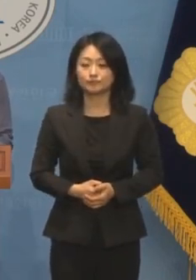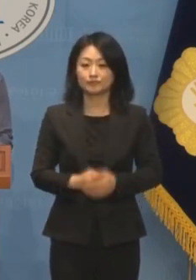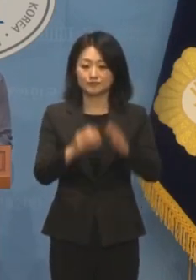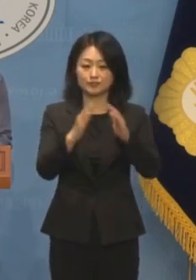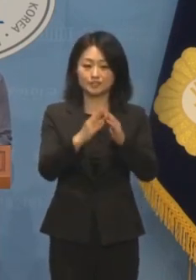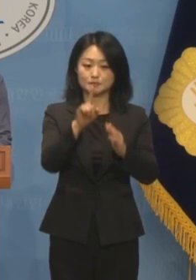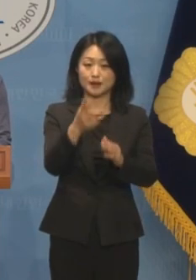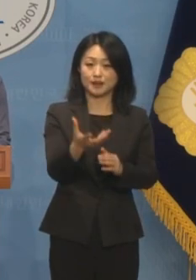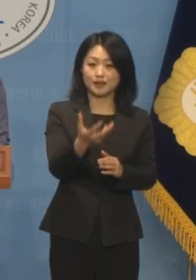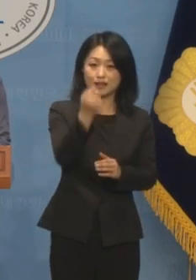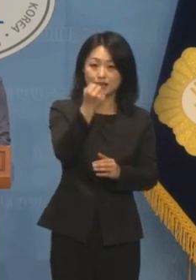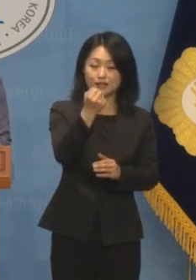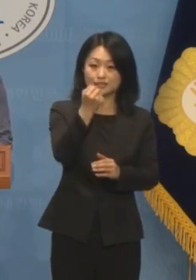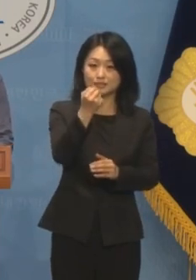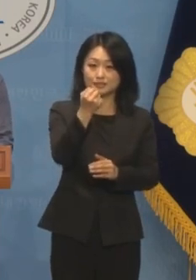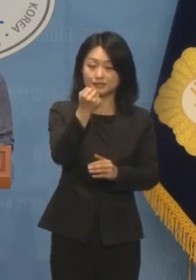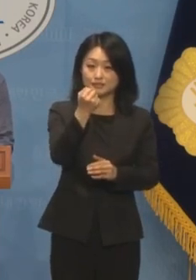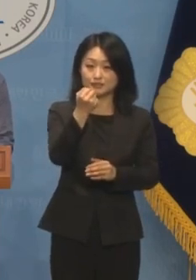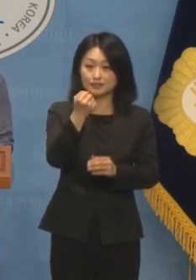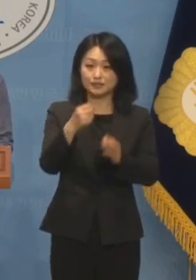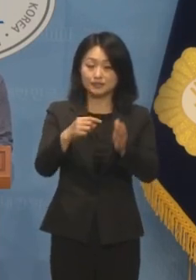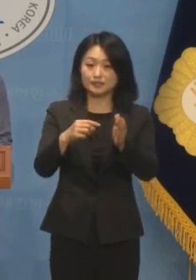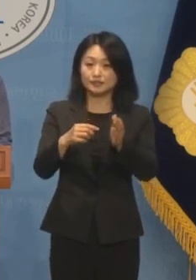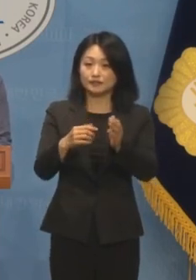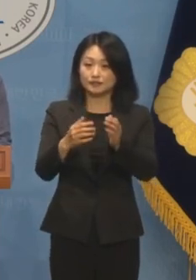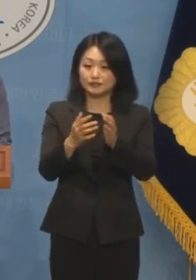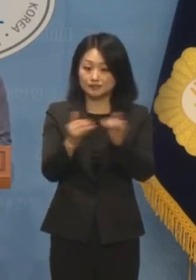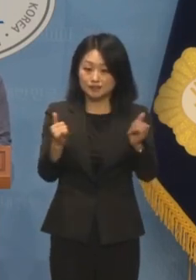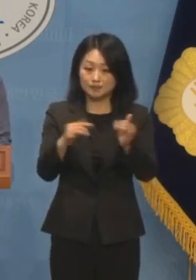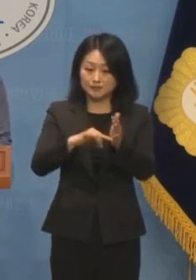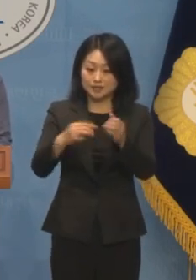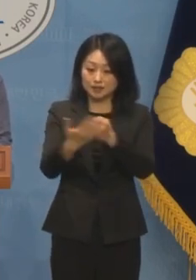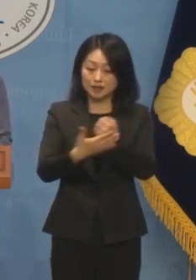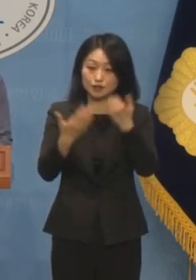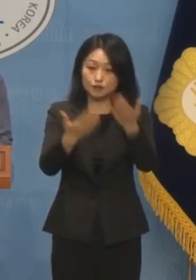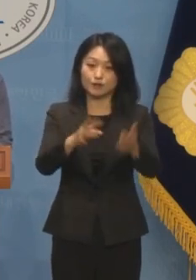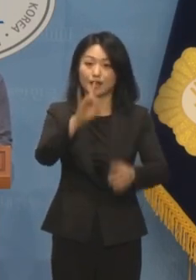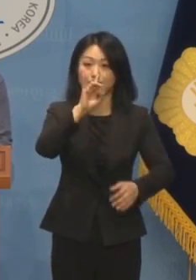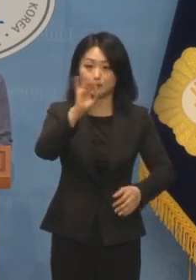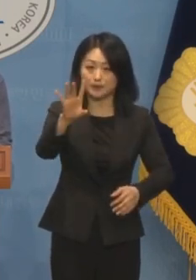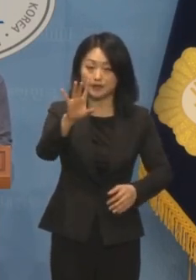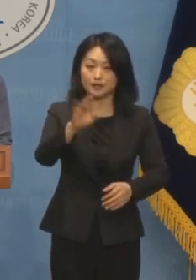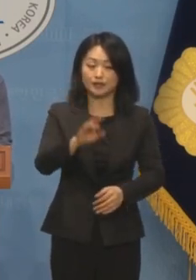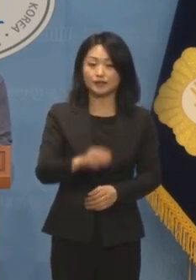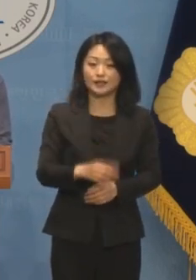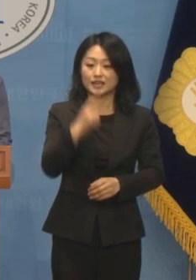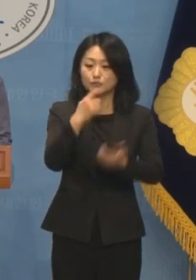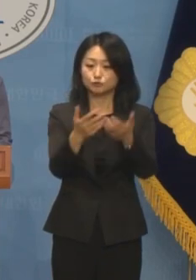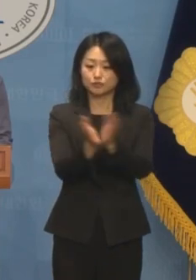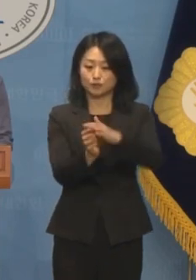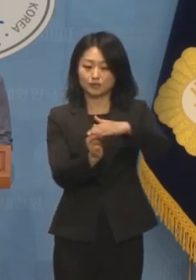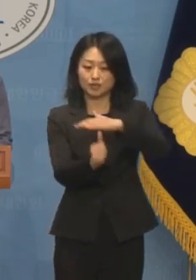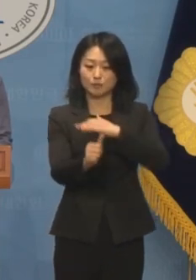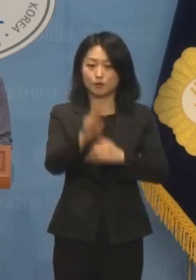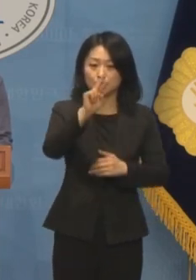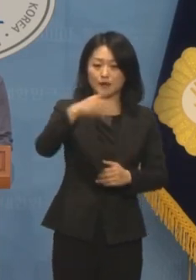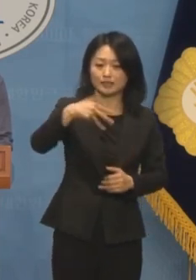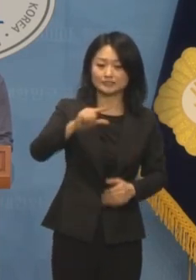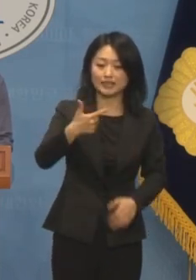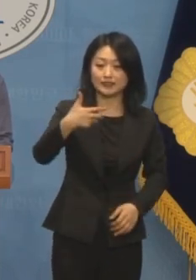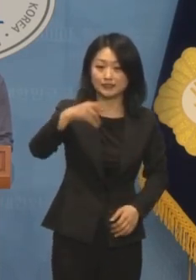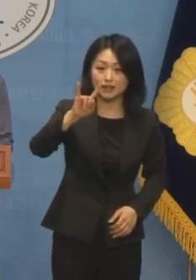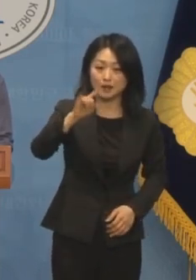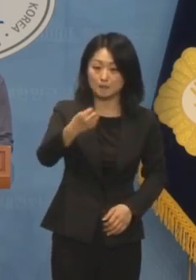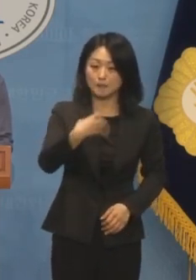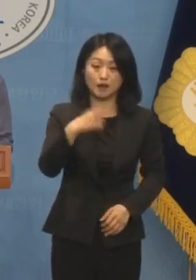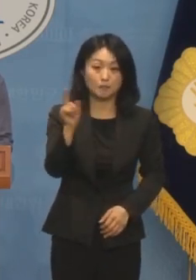1주택자 종부세 면제 절대로 안 될 일입니다. 박찬대 더불어민주당 신임 원내대표가